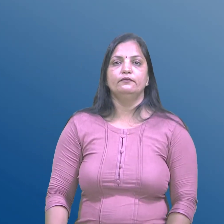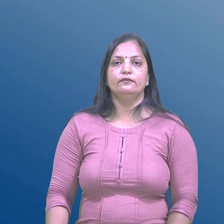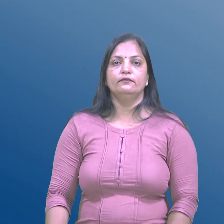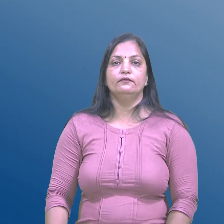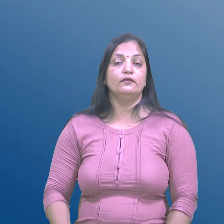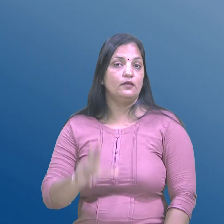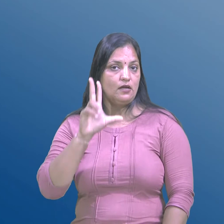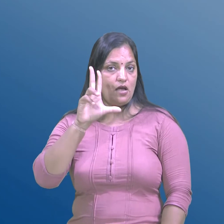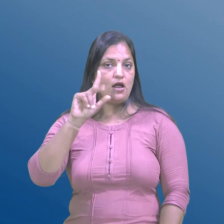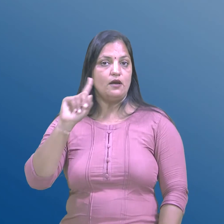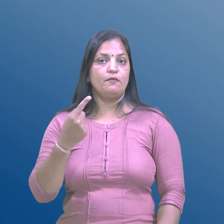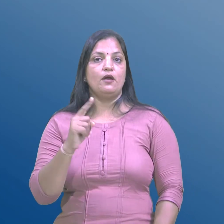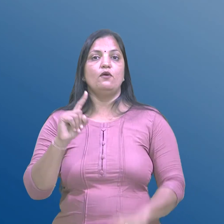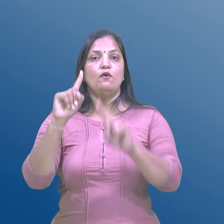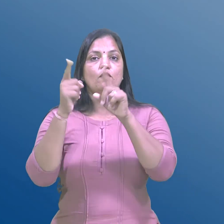8માનું પહેલું,